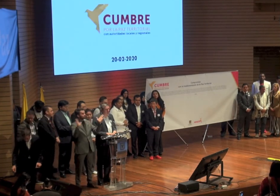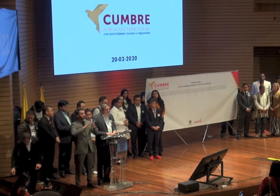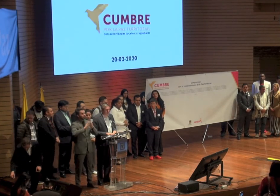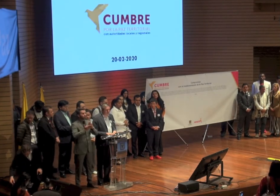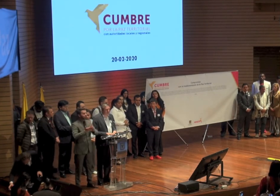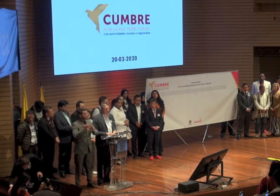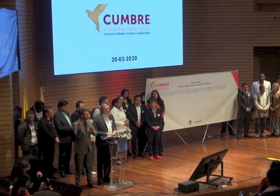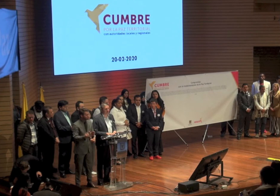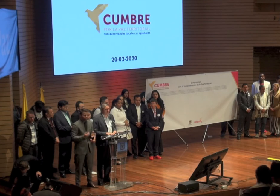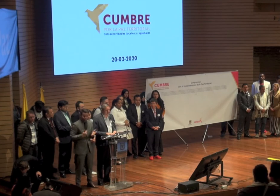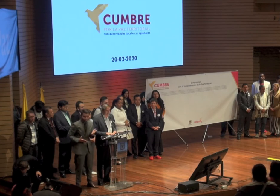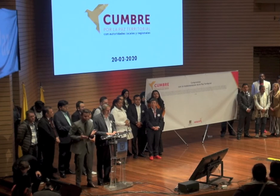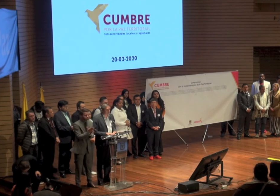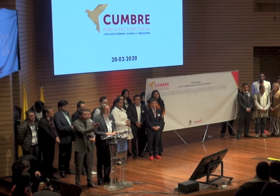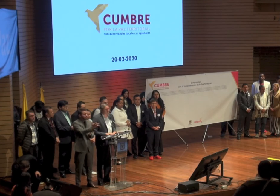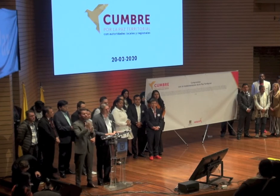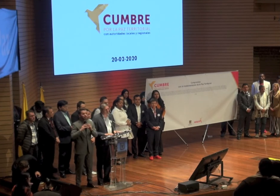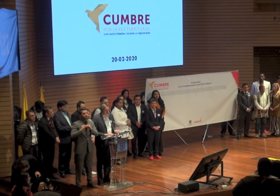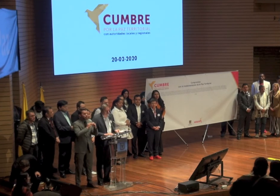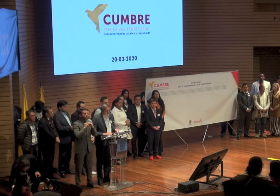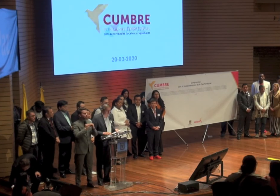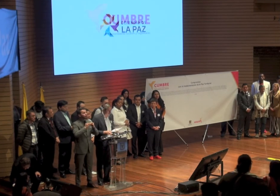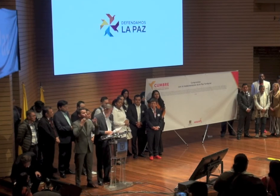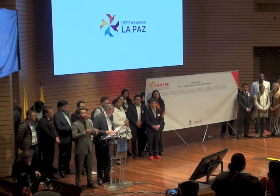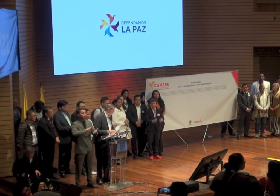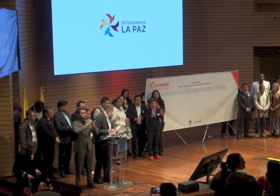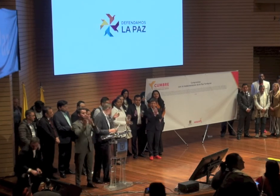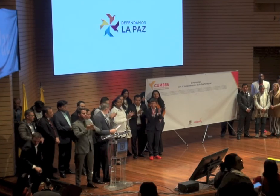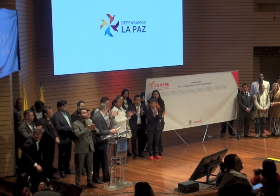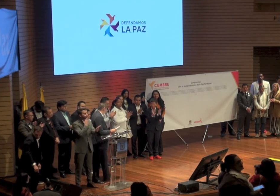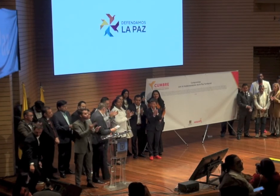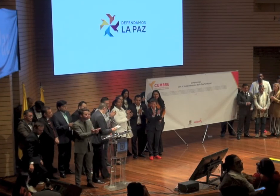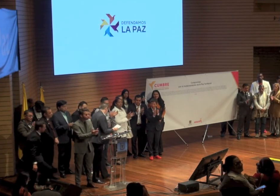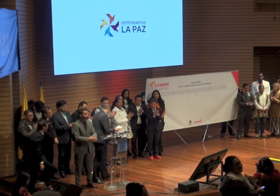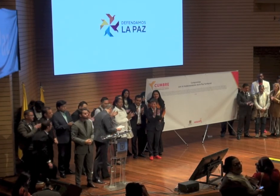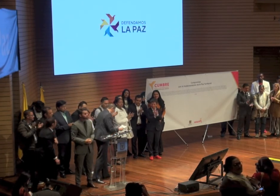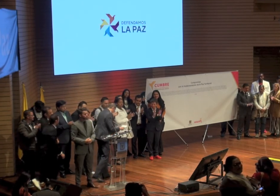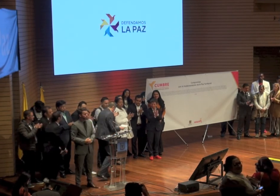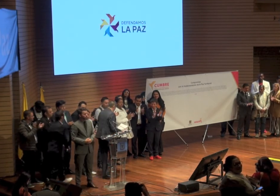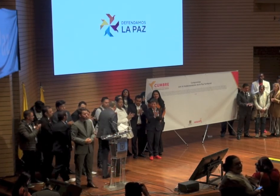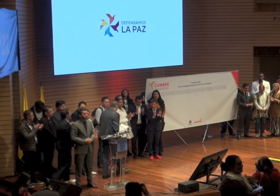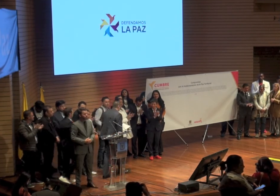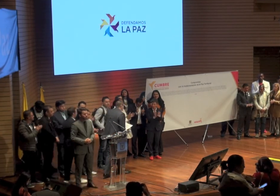en concordancia y en paz. Muchas gracias.